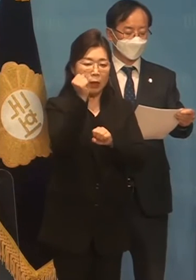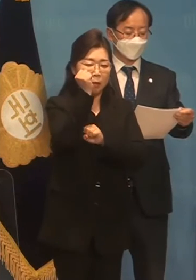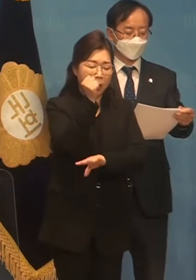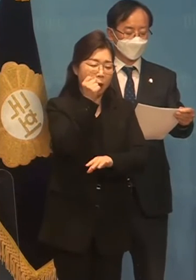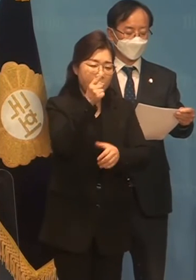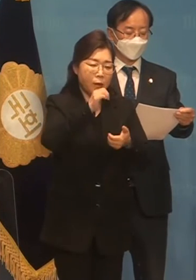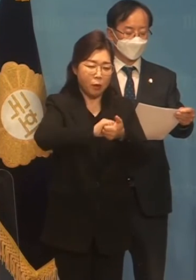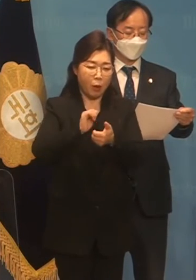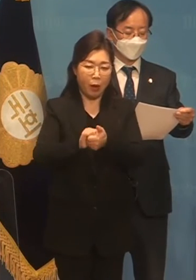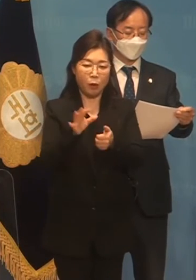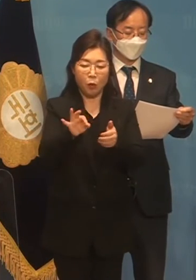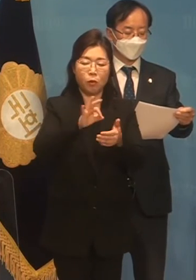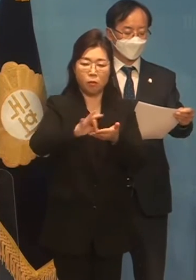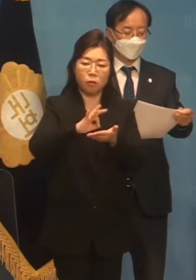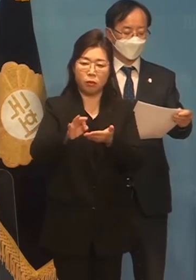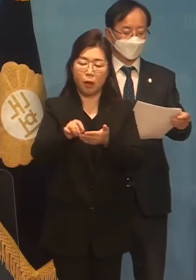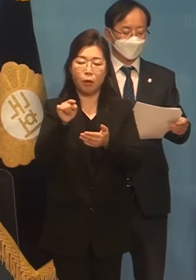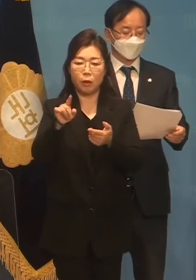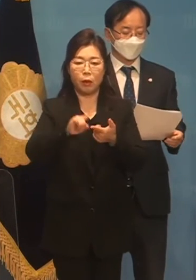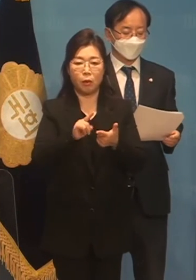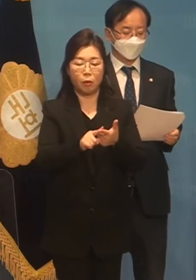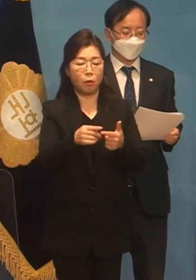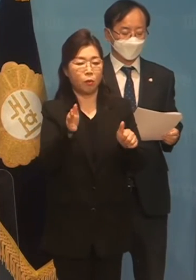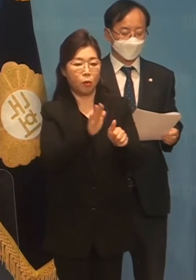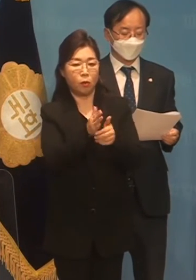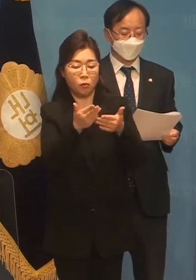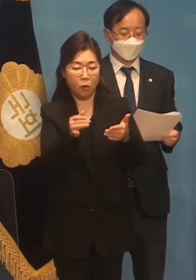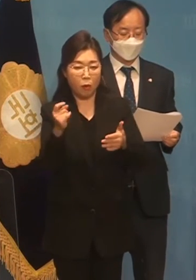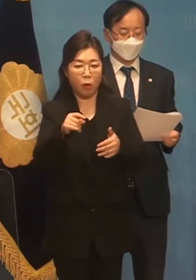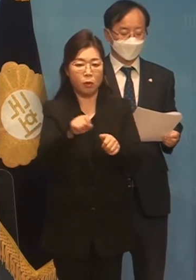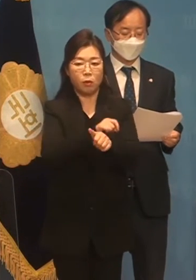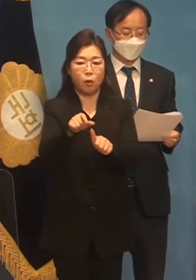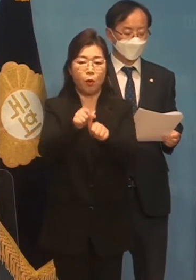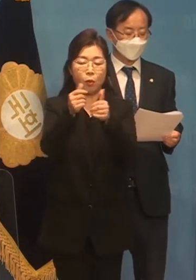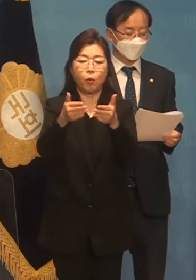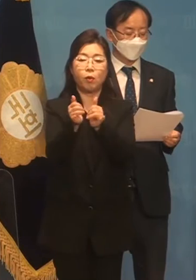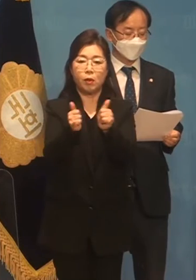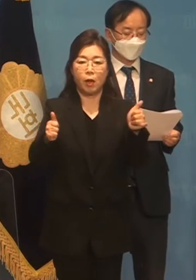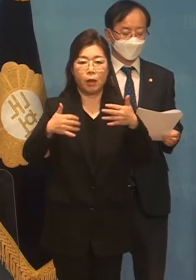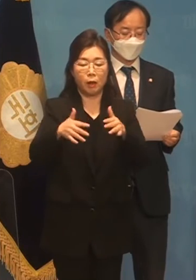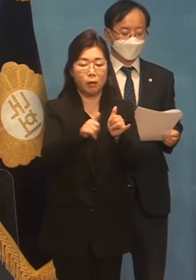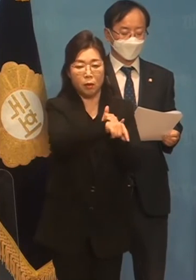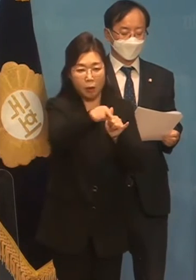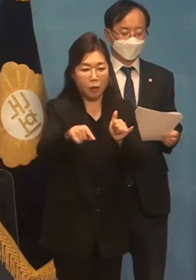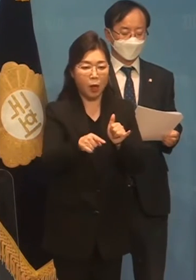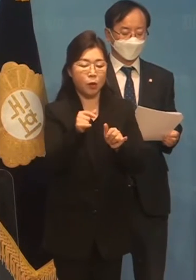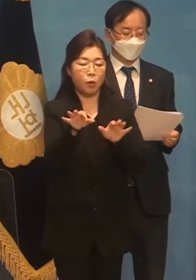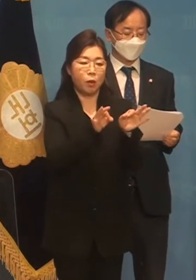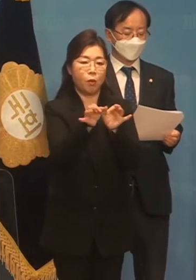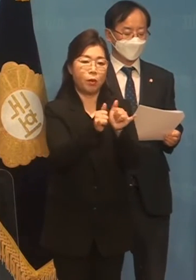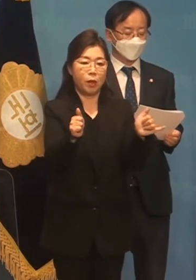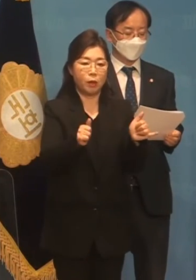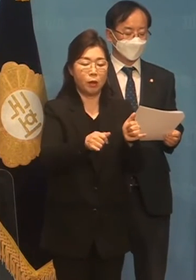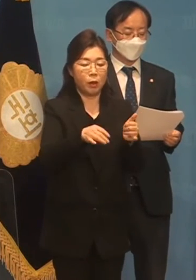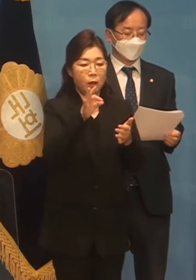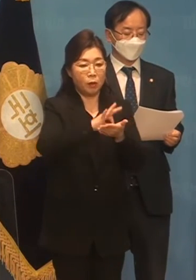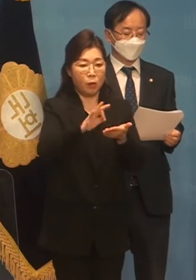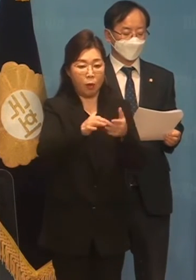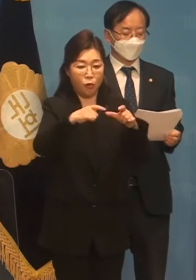도입, 부실 채권 매입, 특수고용 노동자 등 취약계층 지원, 소상공인 전용 소비 쿠폰 발행